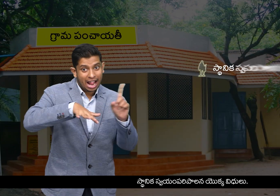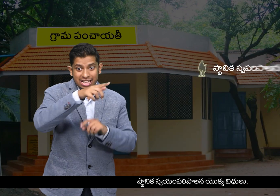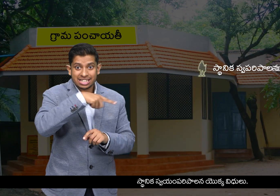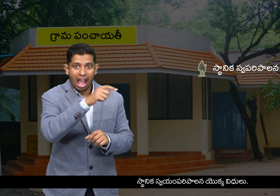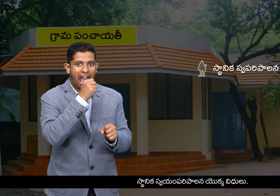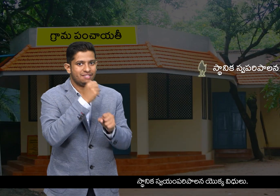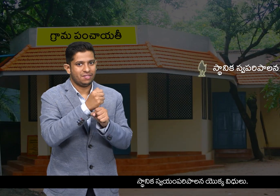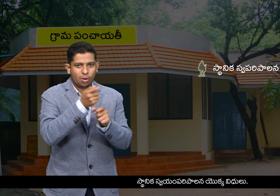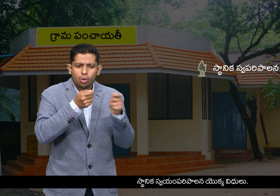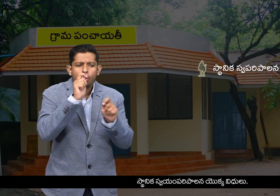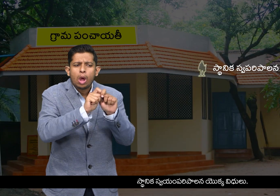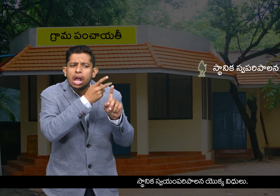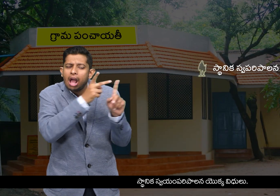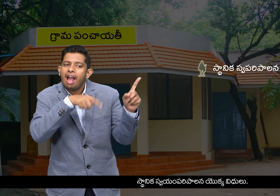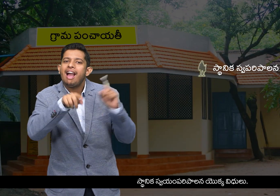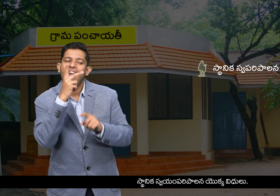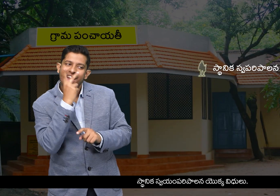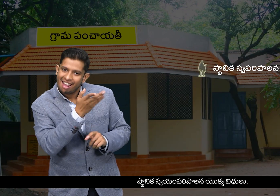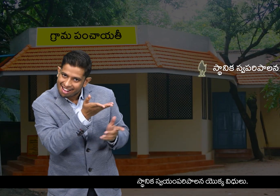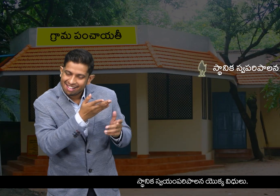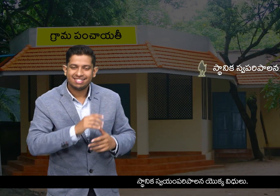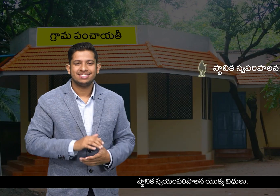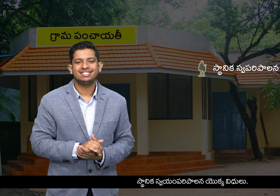స్థానిక స్వయం పరిపాలన యొక్క విధులు,